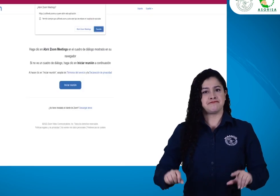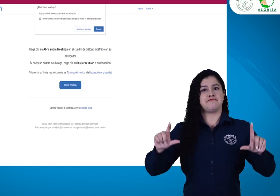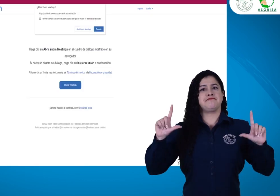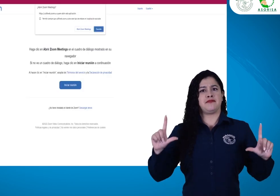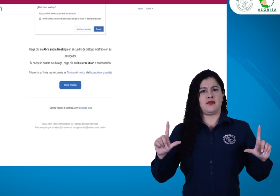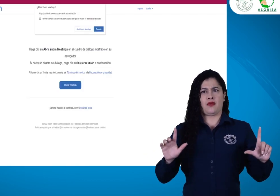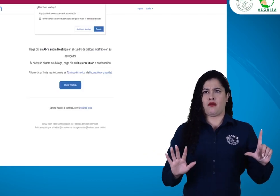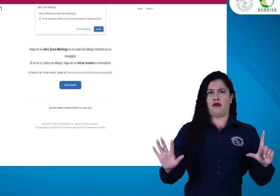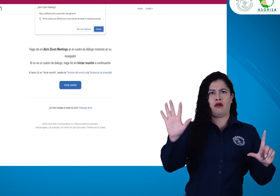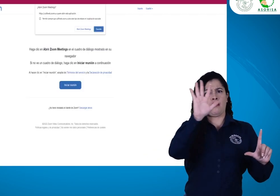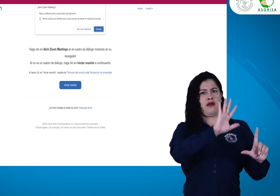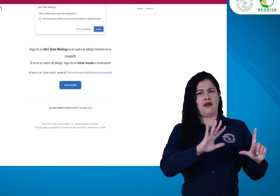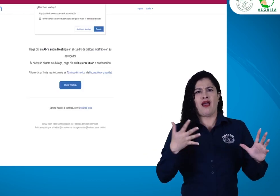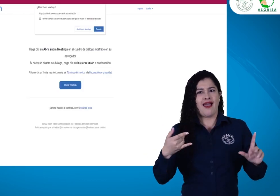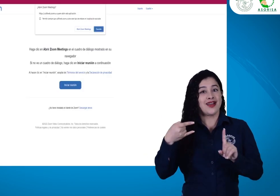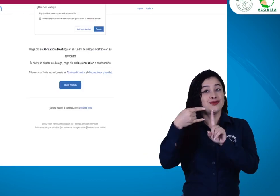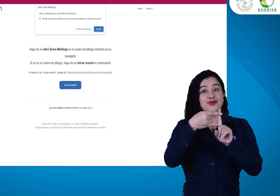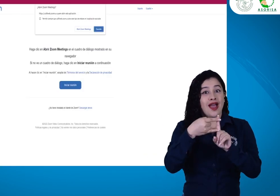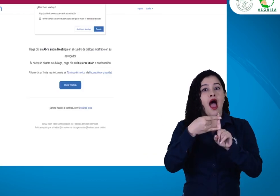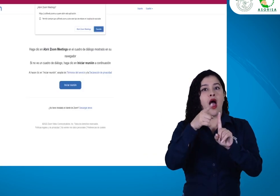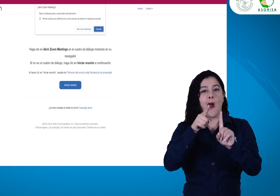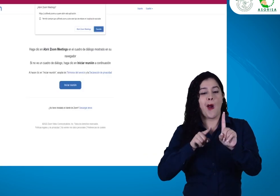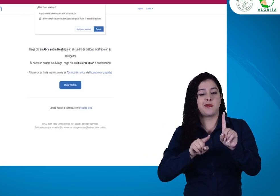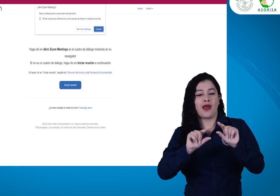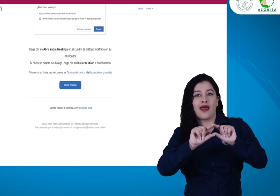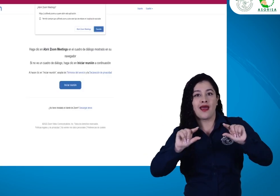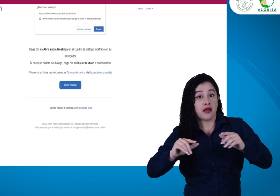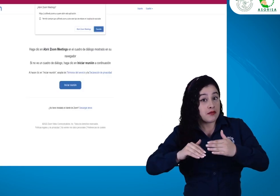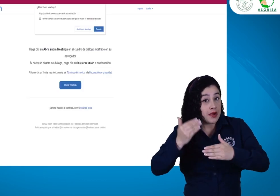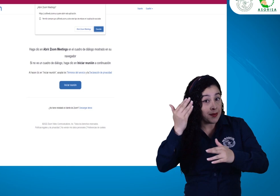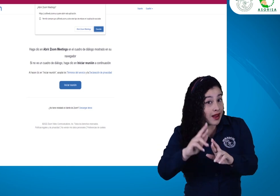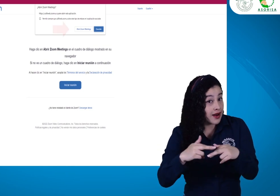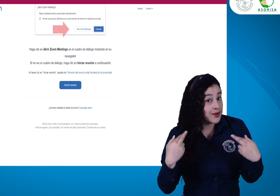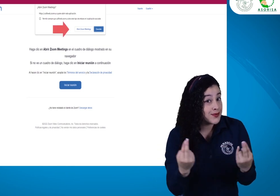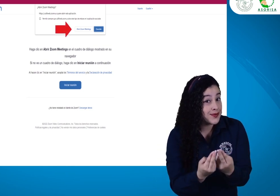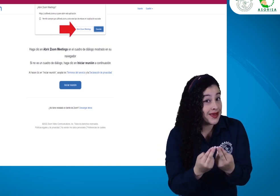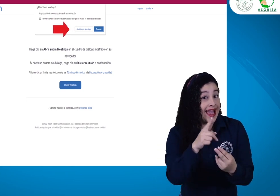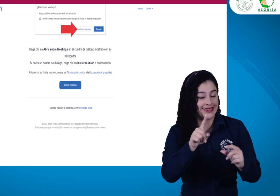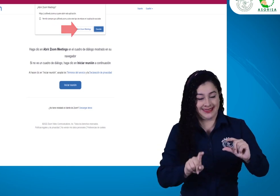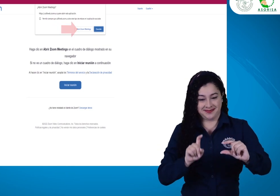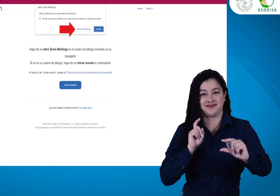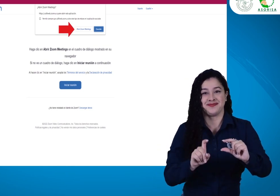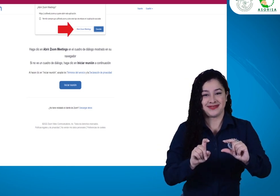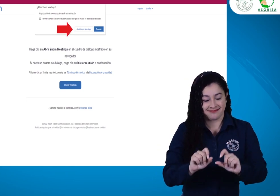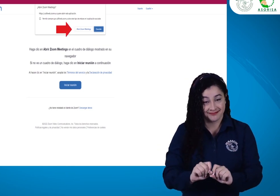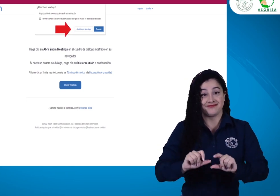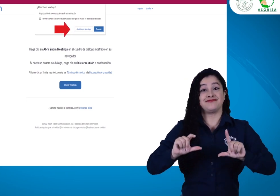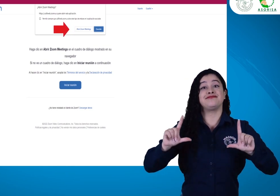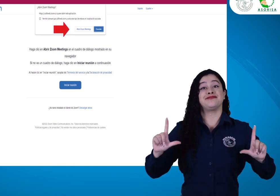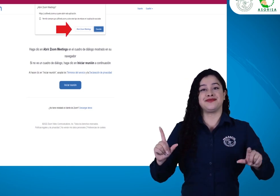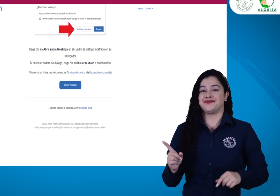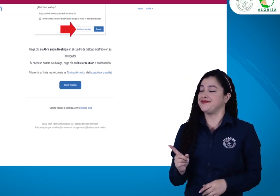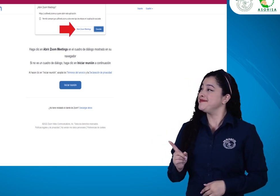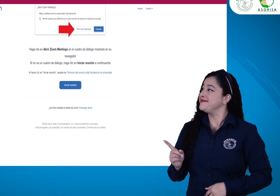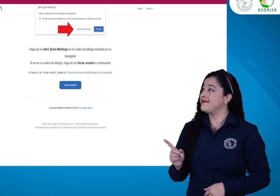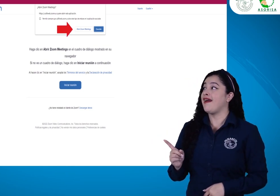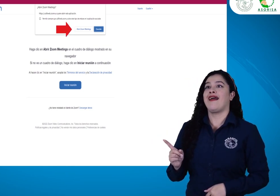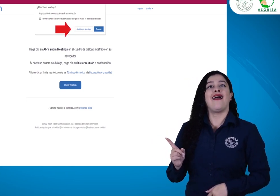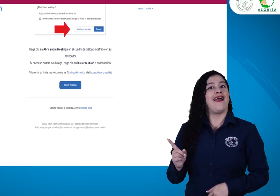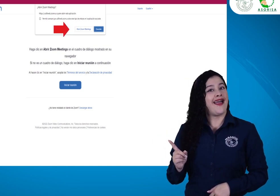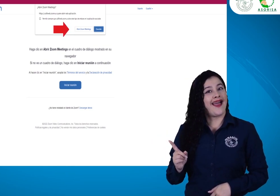te enviará a la plataforma de zoom si quieres ingresar debes seleccionar el botón para empezar con el evento